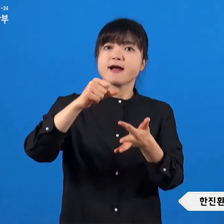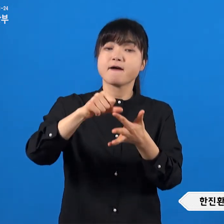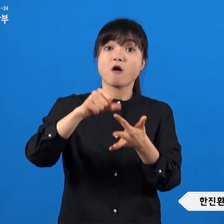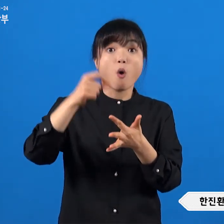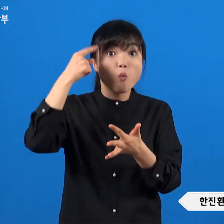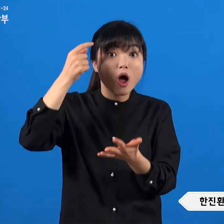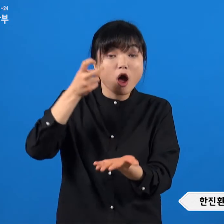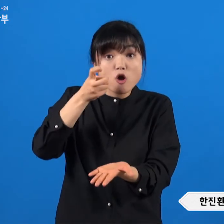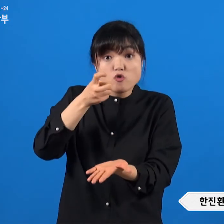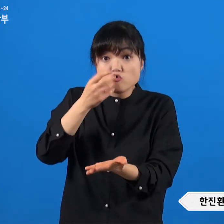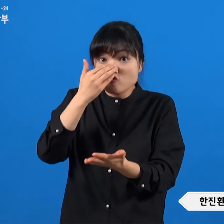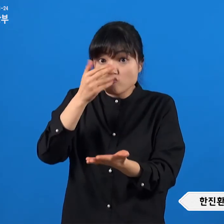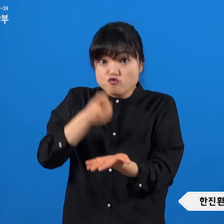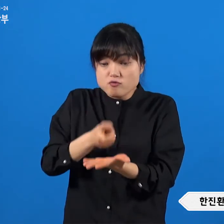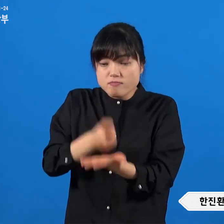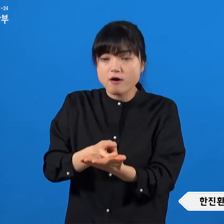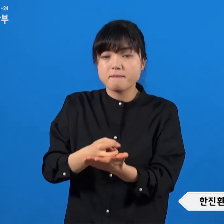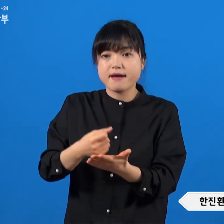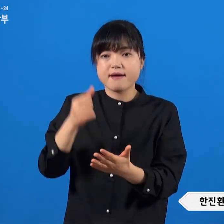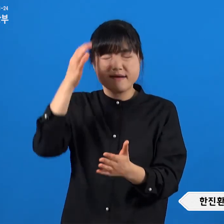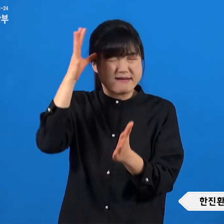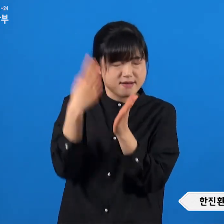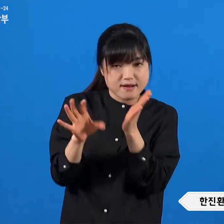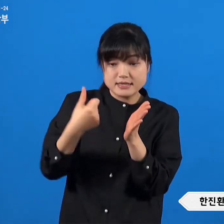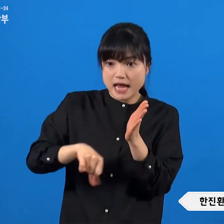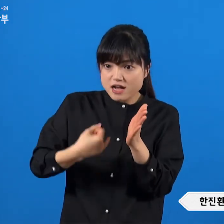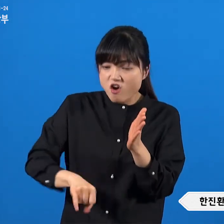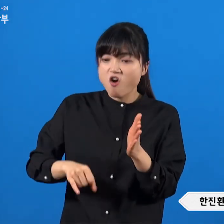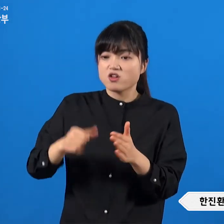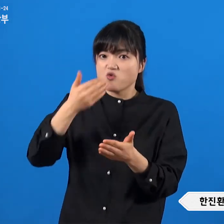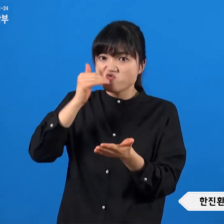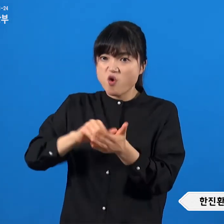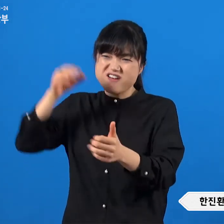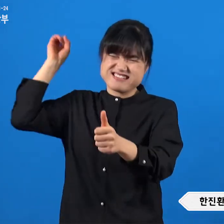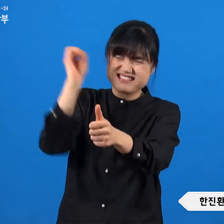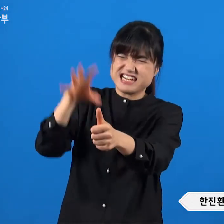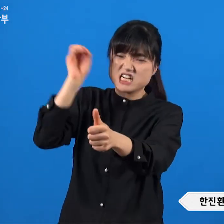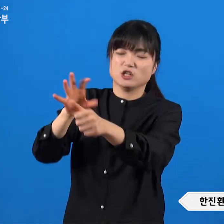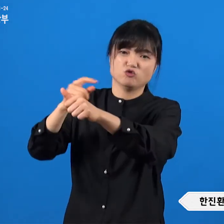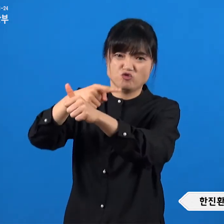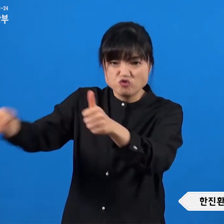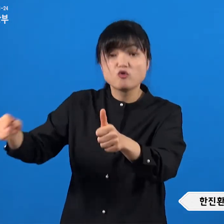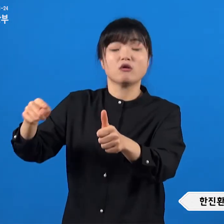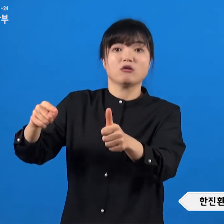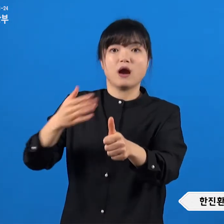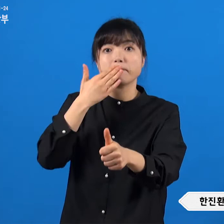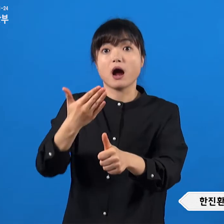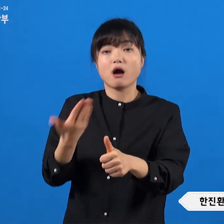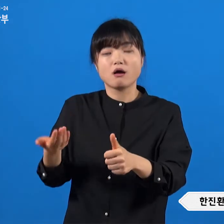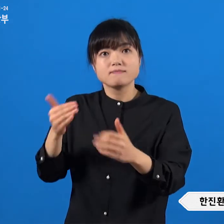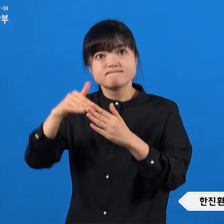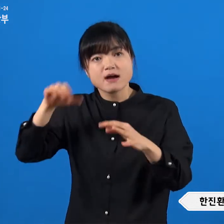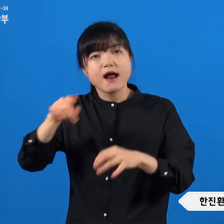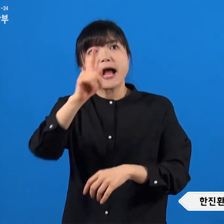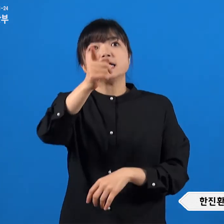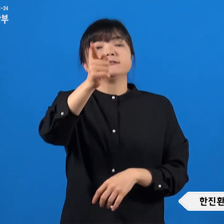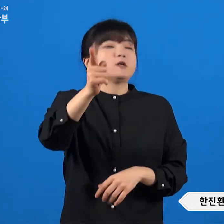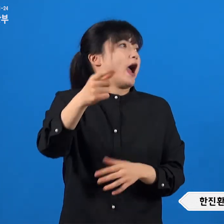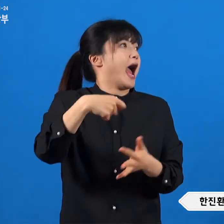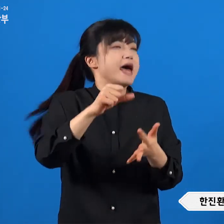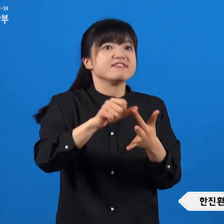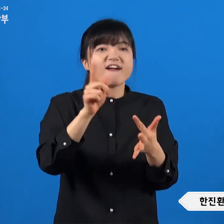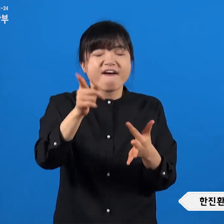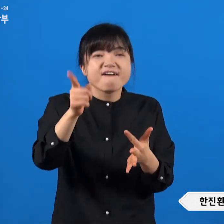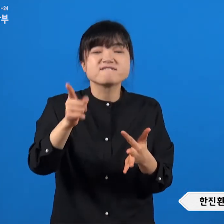율법에 패역한 자식은 돌로 치라고 했으니까. 그러니까 동네 사람들이 이 불효막심한 아들을 발견을 하면